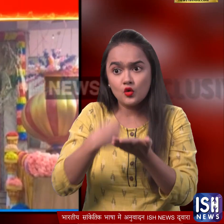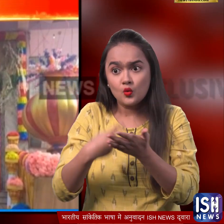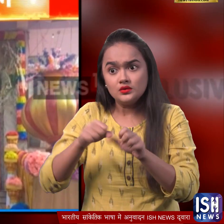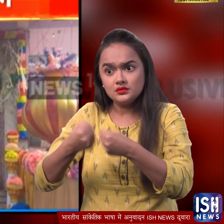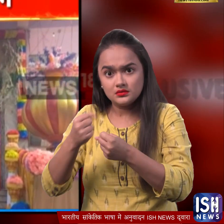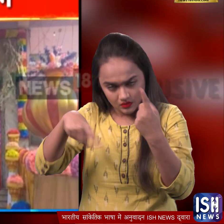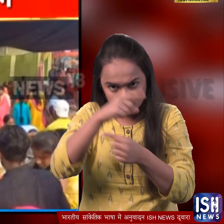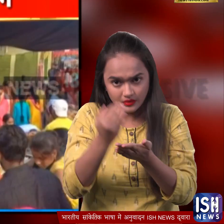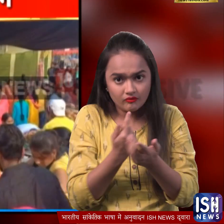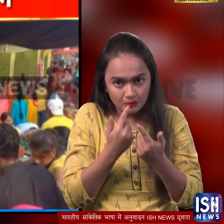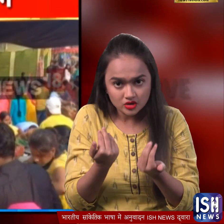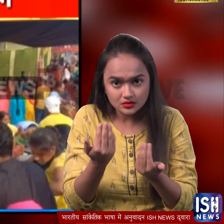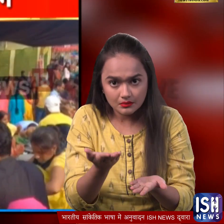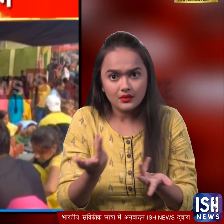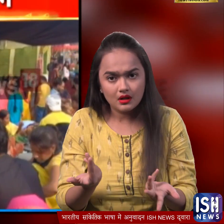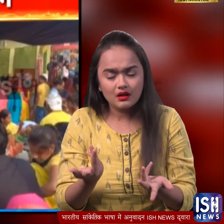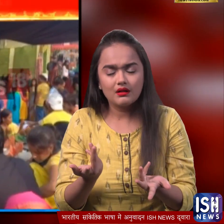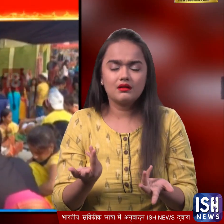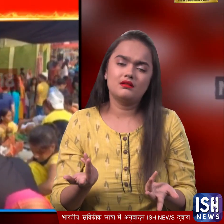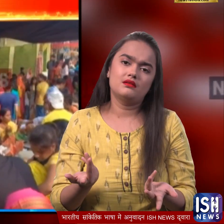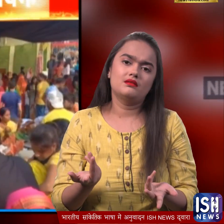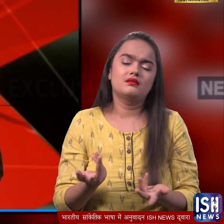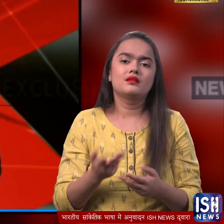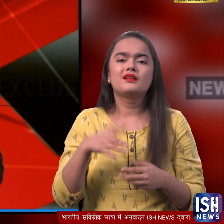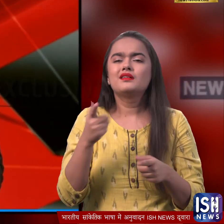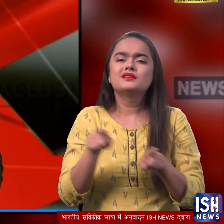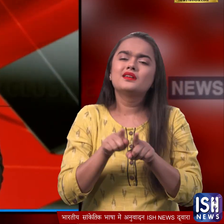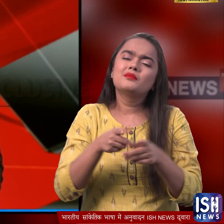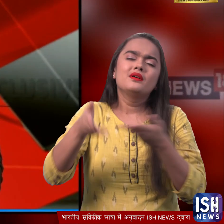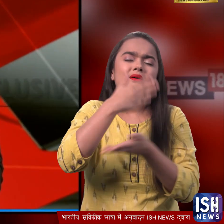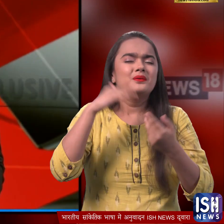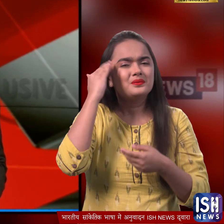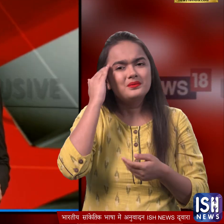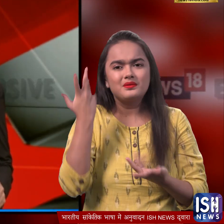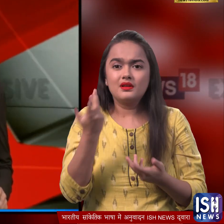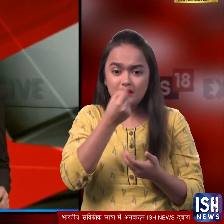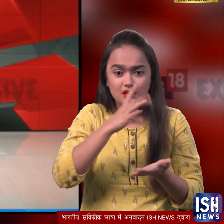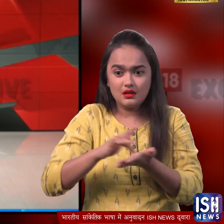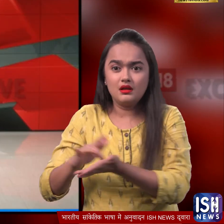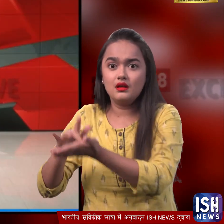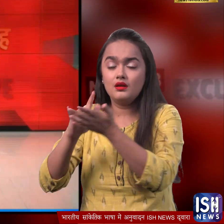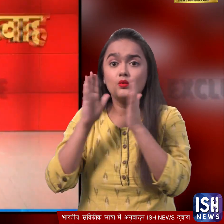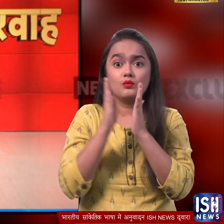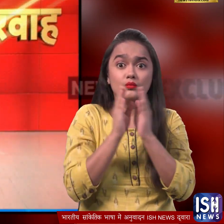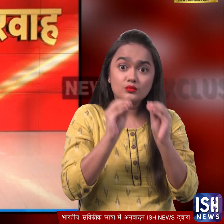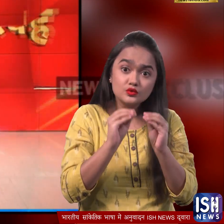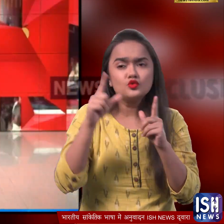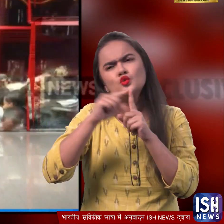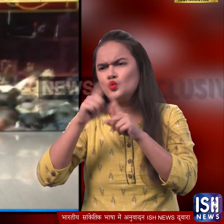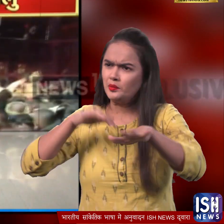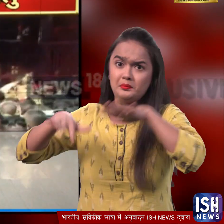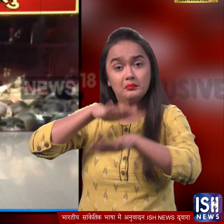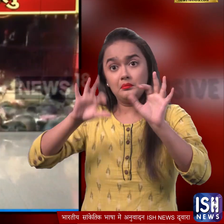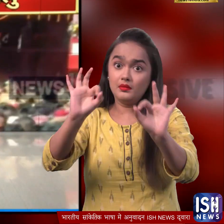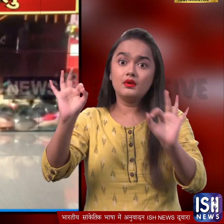नियम तोड़कर आखिर कोरोना से मुक्ति मिलेगी तो कैसे। जाहिर है ज्यादातर जगहों पर आयोजकों ने पूजा से जुड़े सारे इंतजाम तो